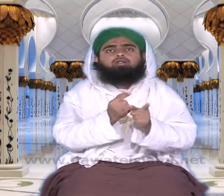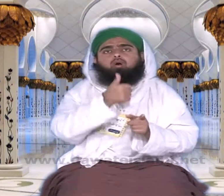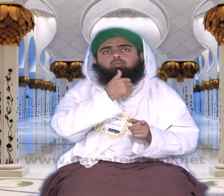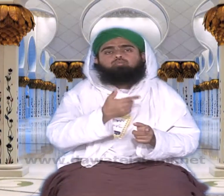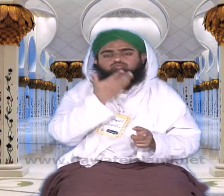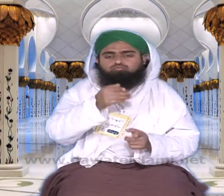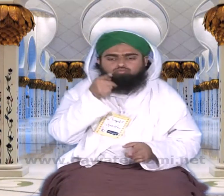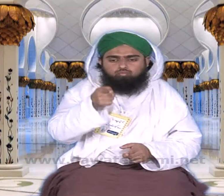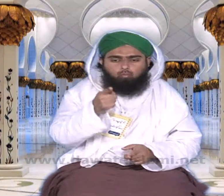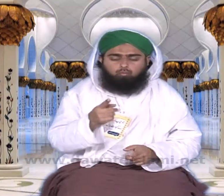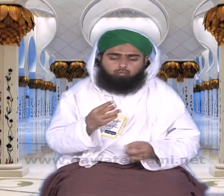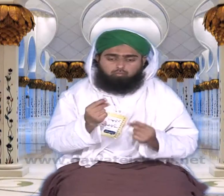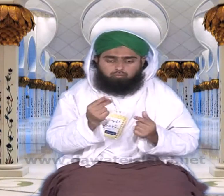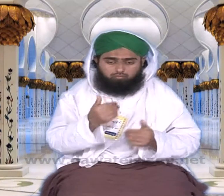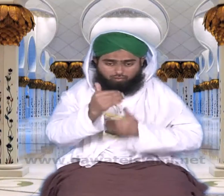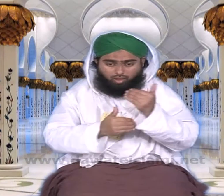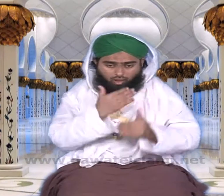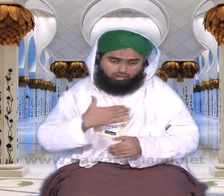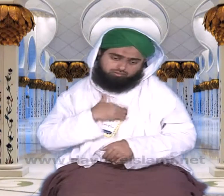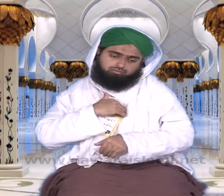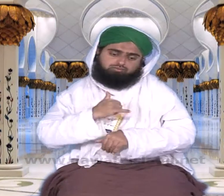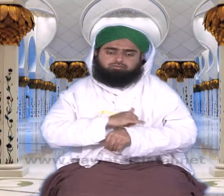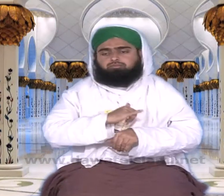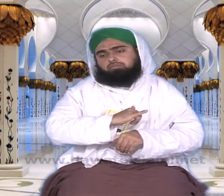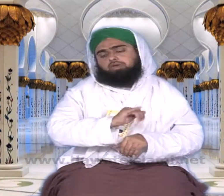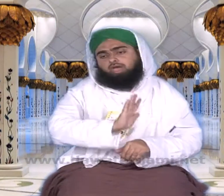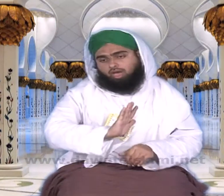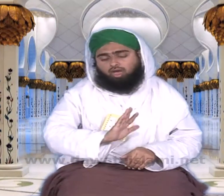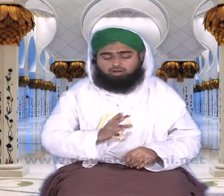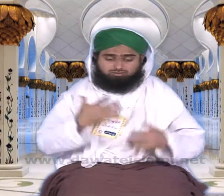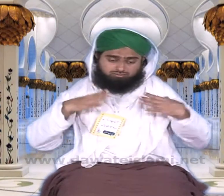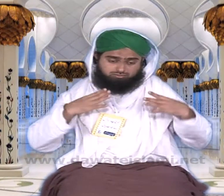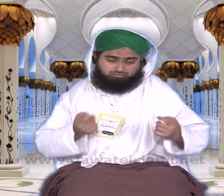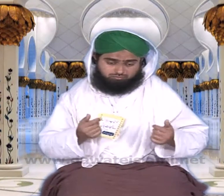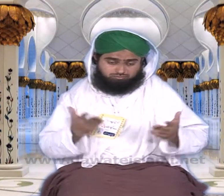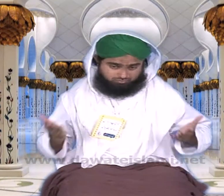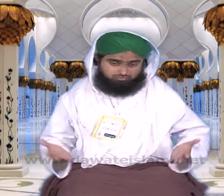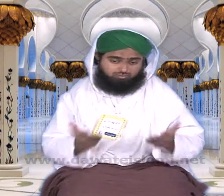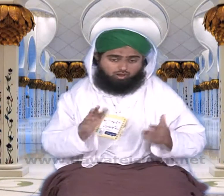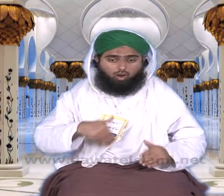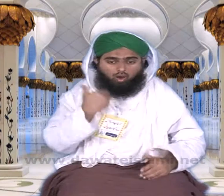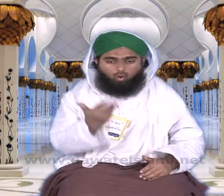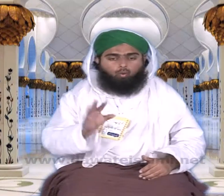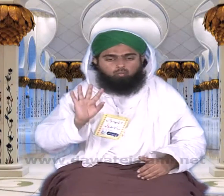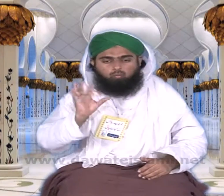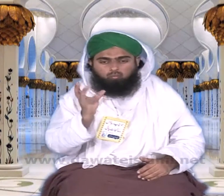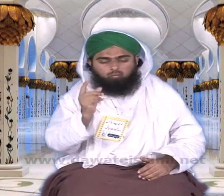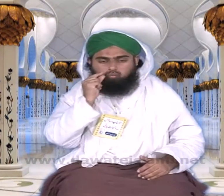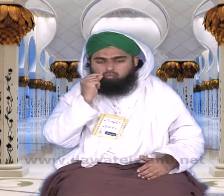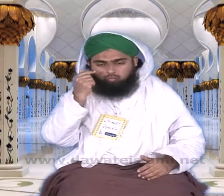اپنا سامان جلدی درست کر لے اور اگلے گھر کی تیاری کر اور دنیا دار بے